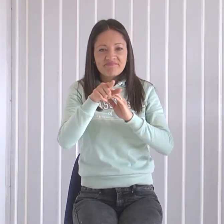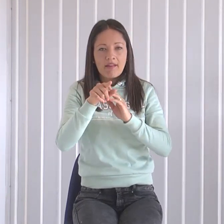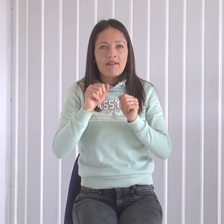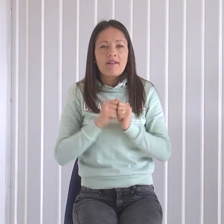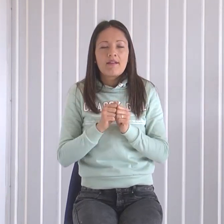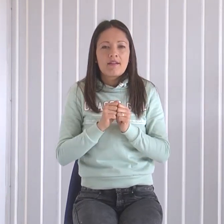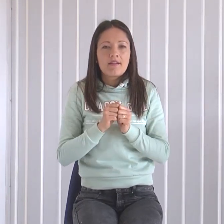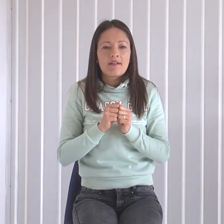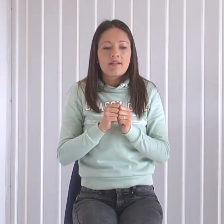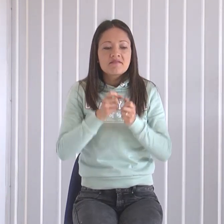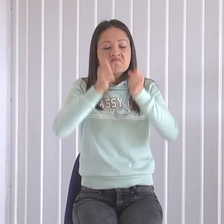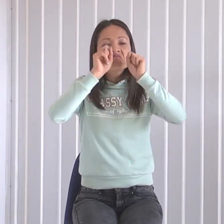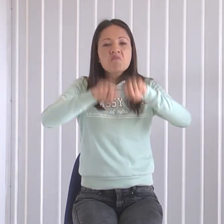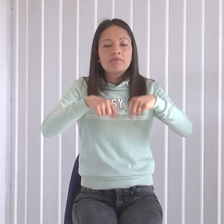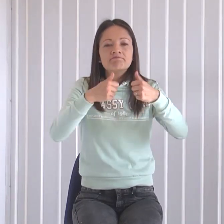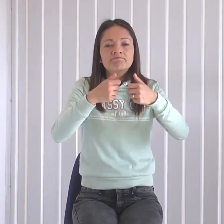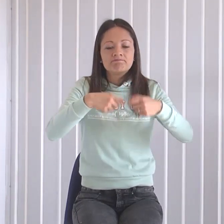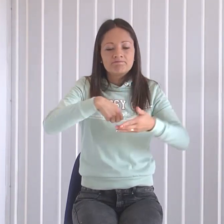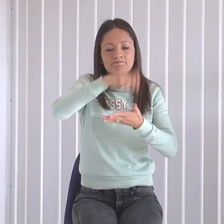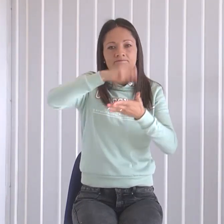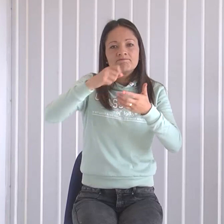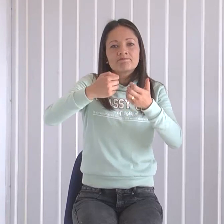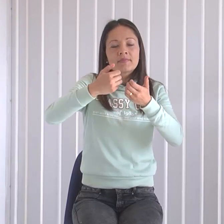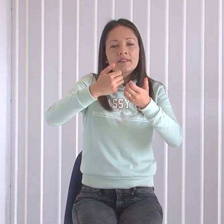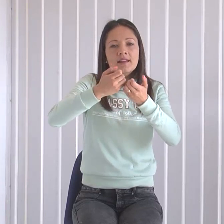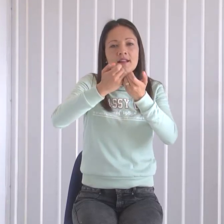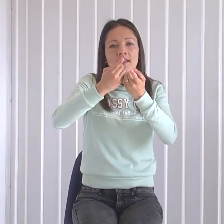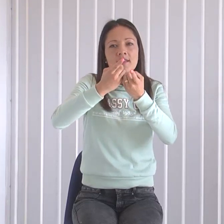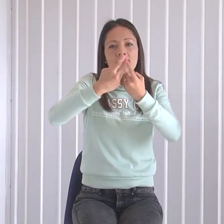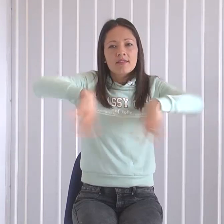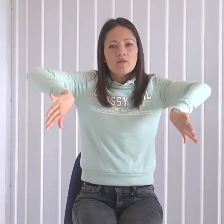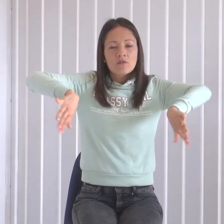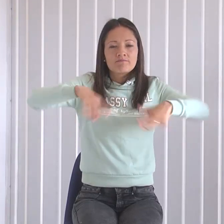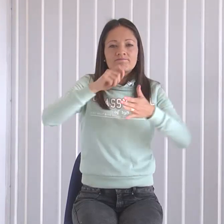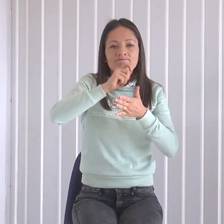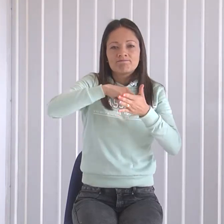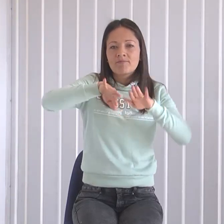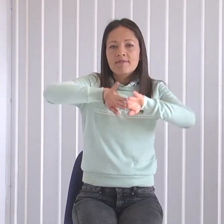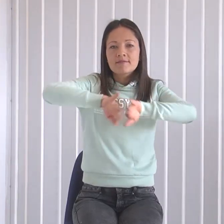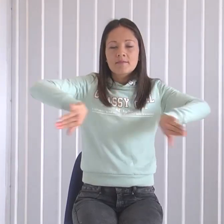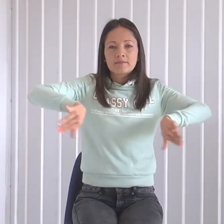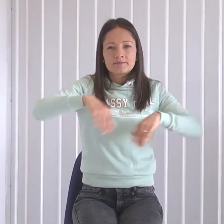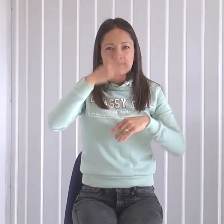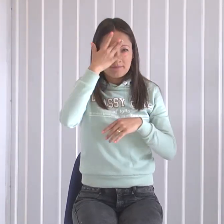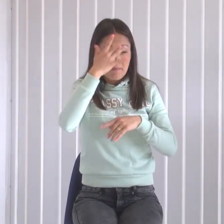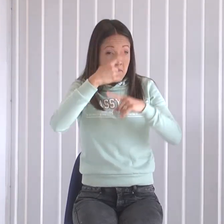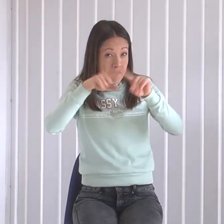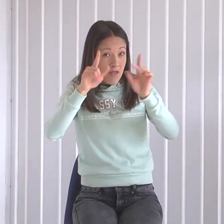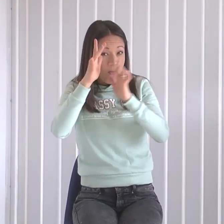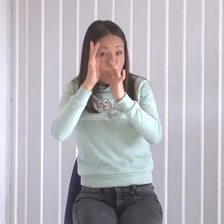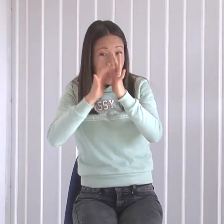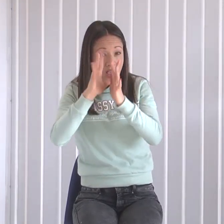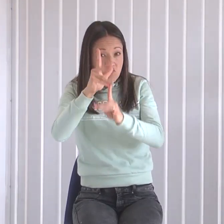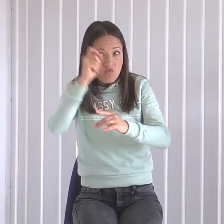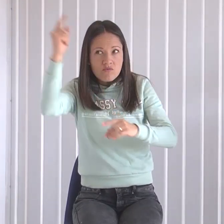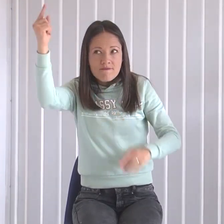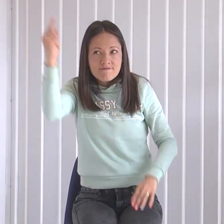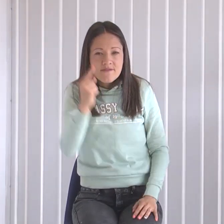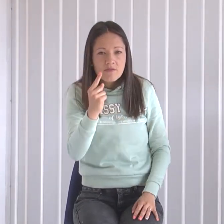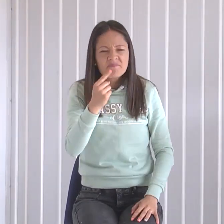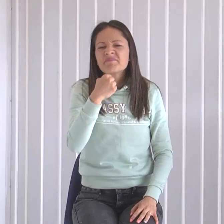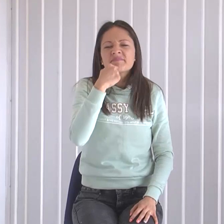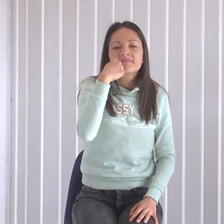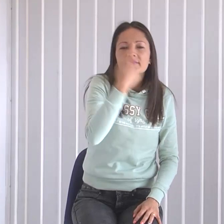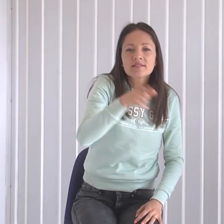era permitido el separarse. Sin embargo, cuando el Señor Jesucristo vino, Él dijo algo glorioso y